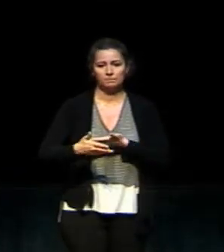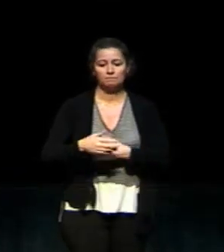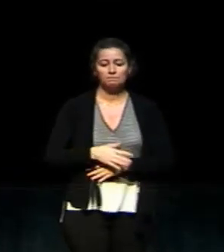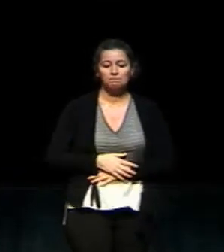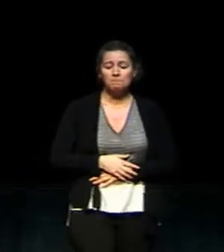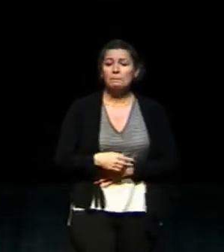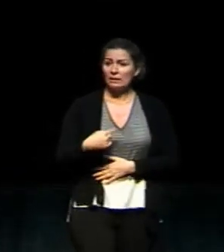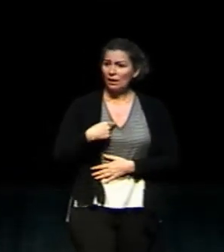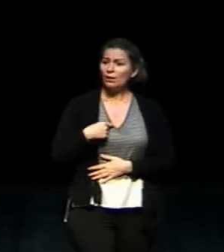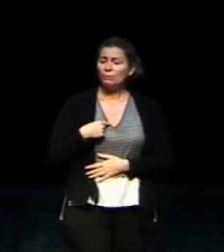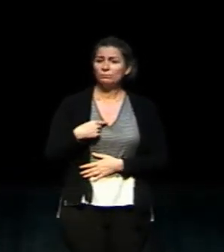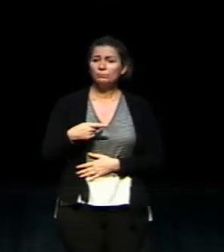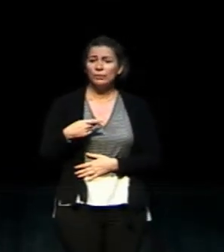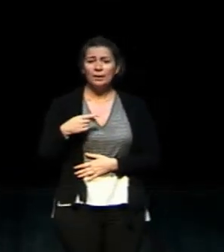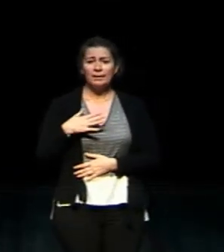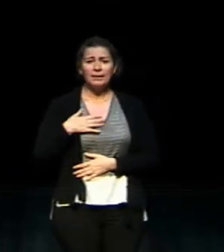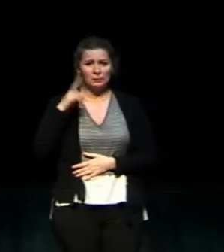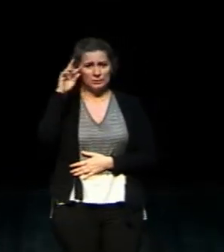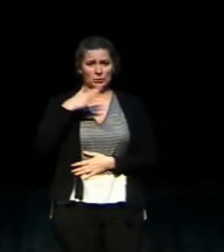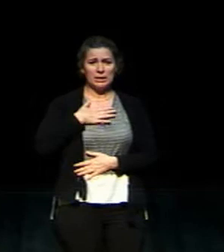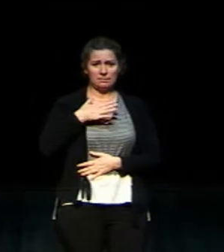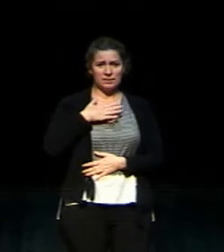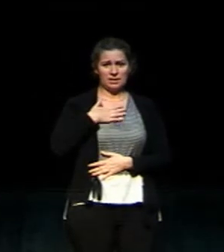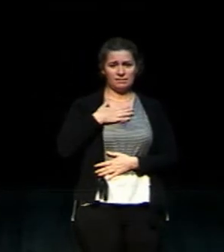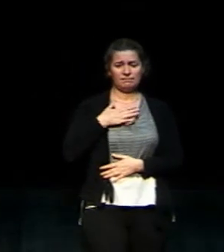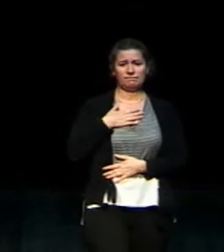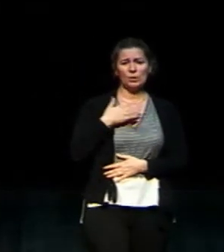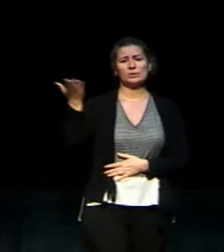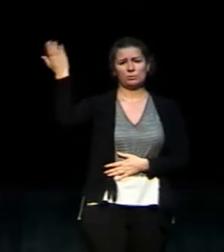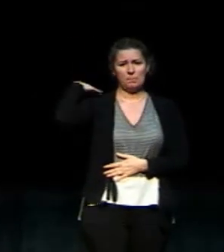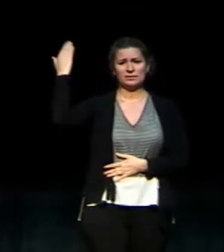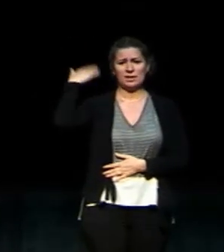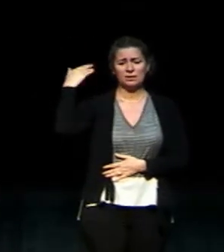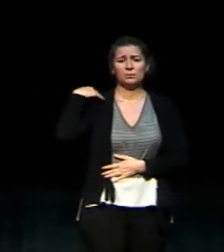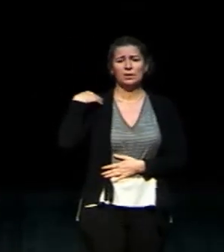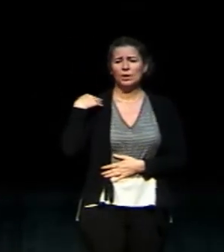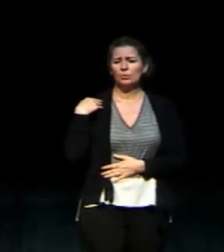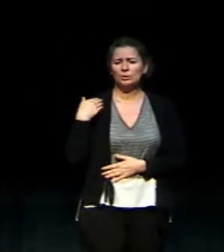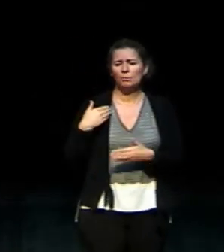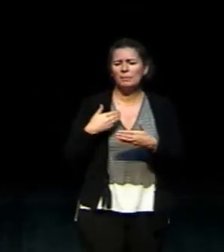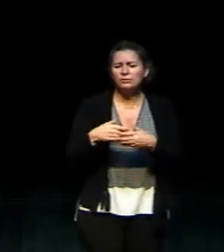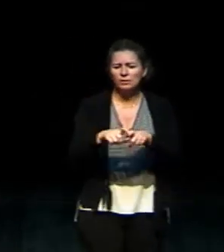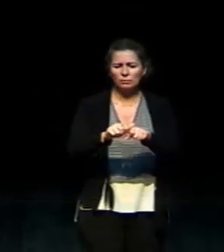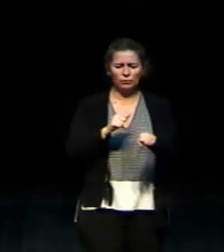amedrontados e isso afeta, influencia diretamente nas relações que ele tem com essa língua.